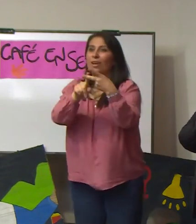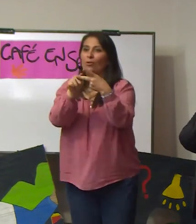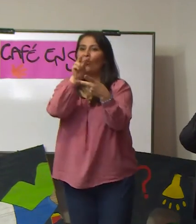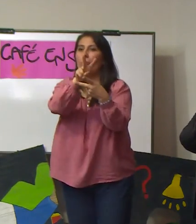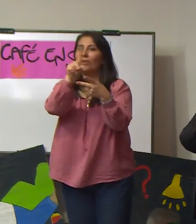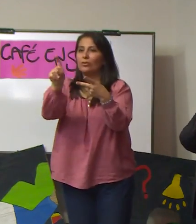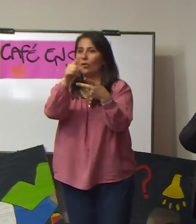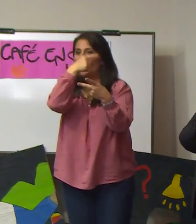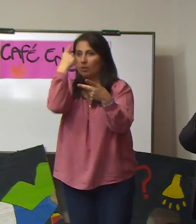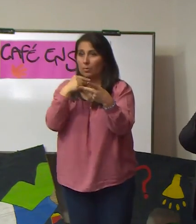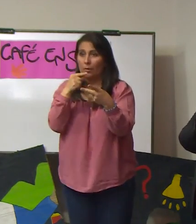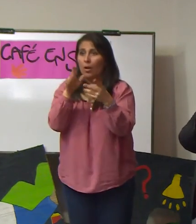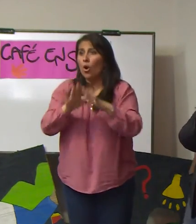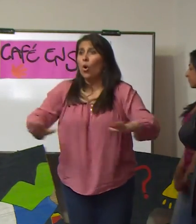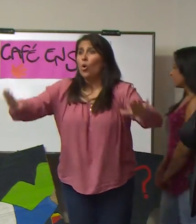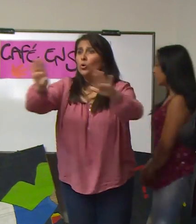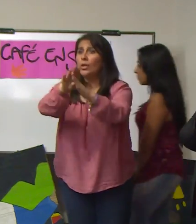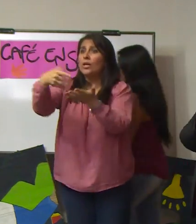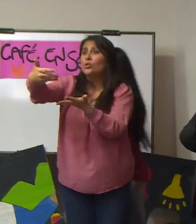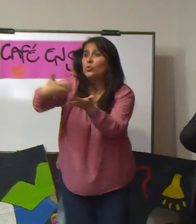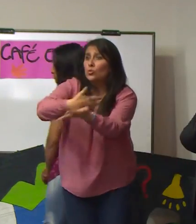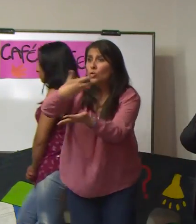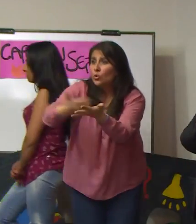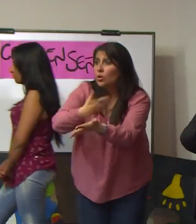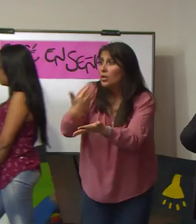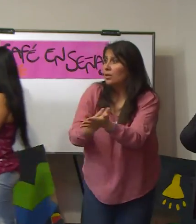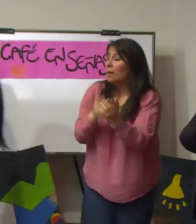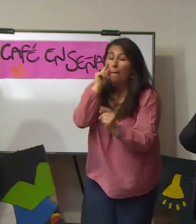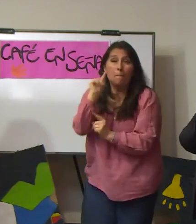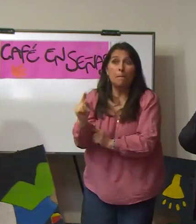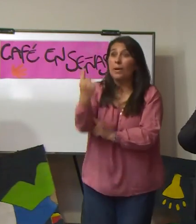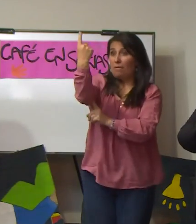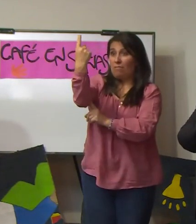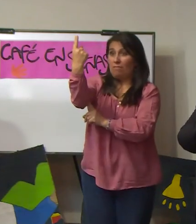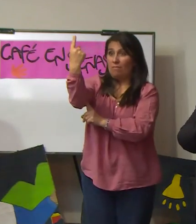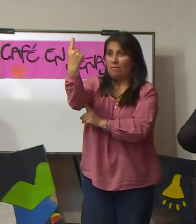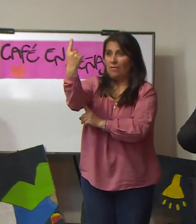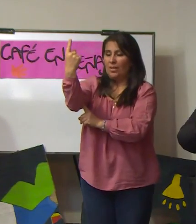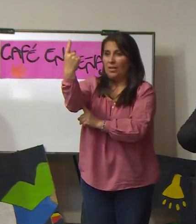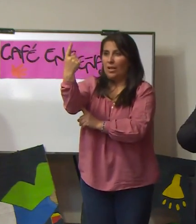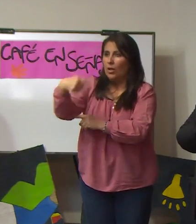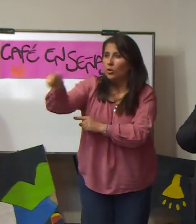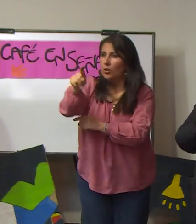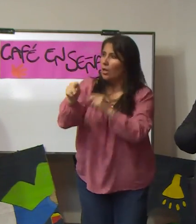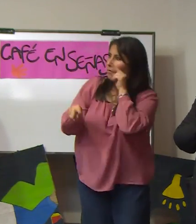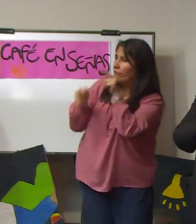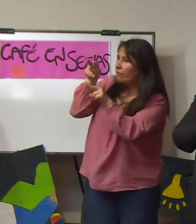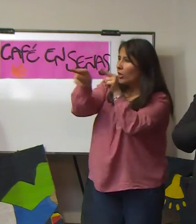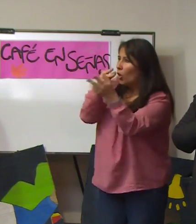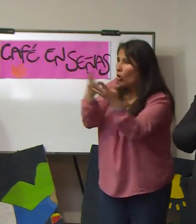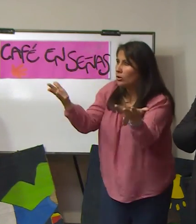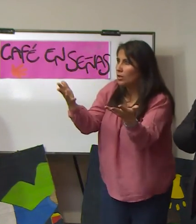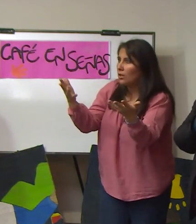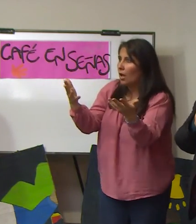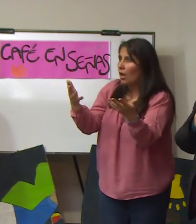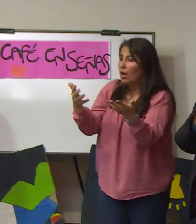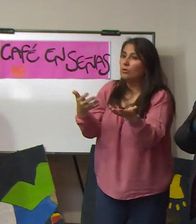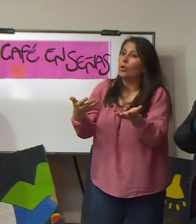a que tengan lugar. Este es el primer encuentro y seguramente tenemos que mejorar mucho, pero también creo